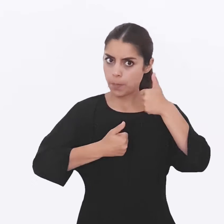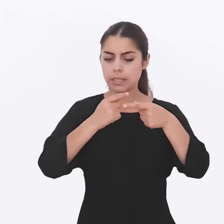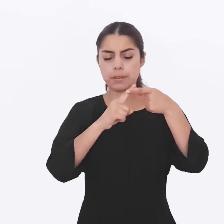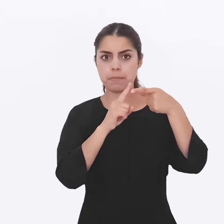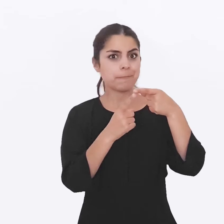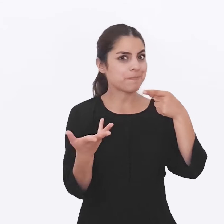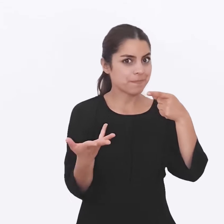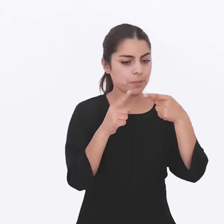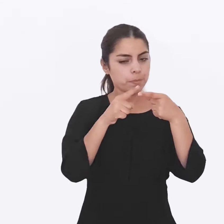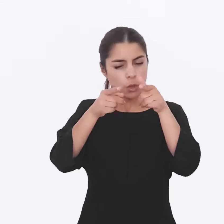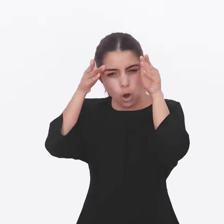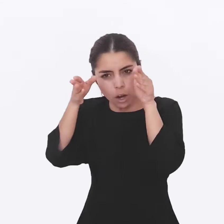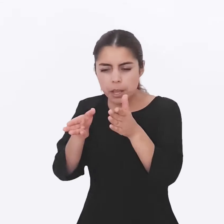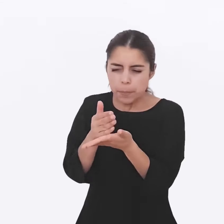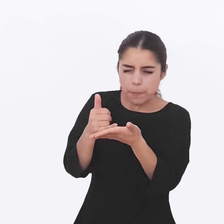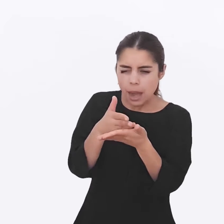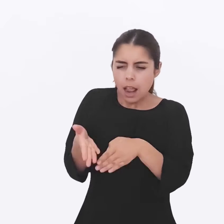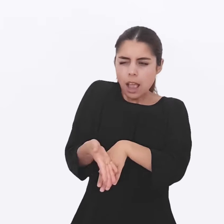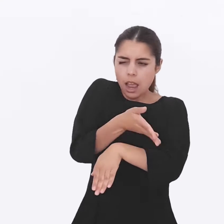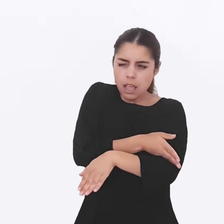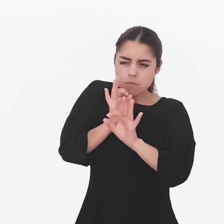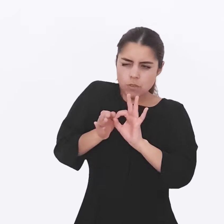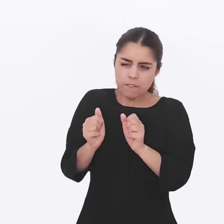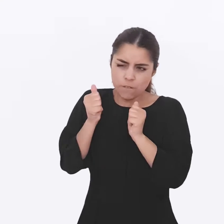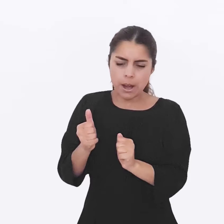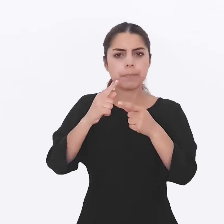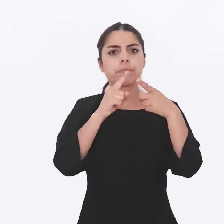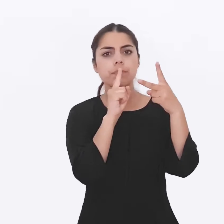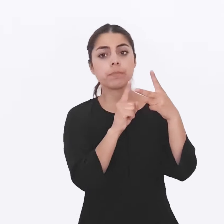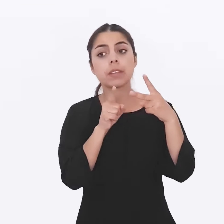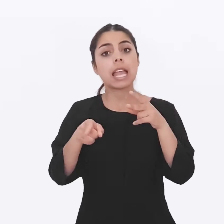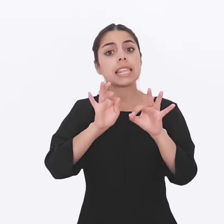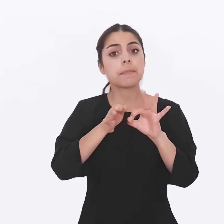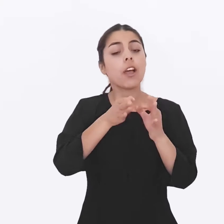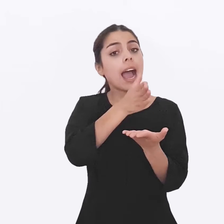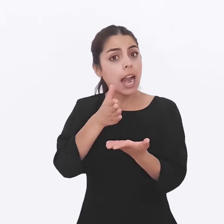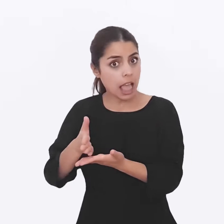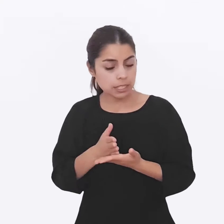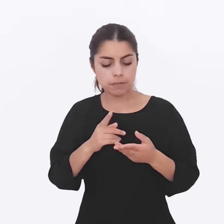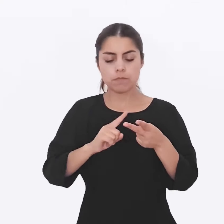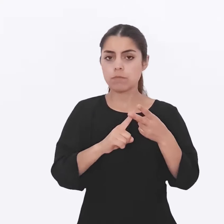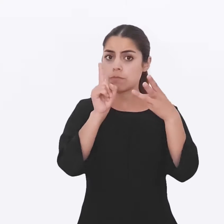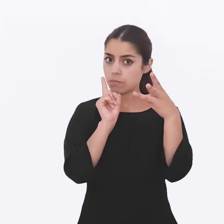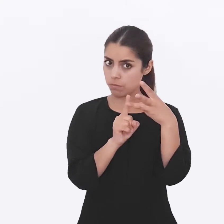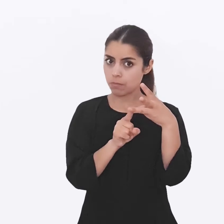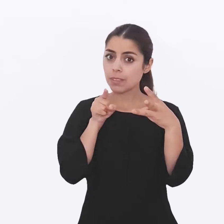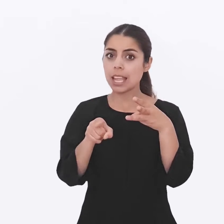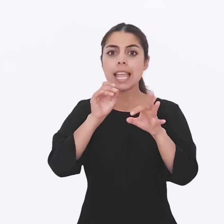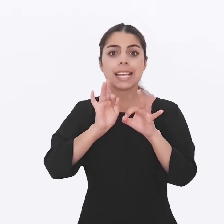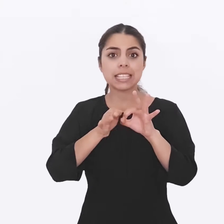con 3 unidades de competencia. Una orientada a la preparación del servicio, otra referida a la interpretación en las clases y